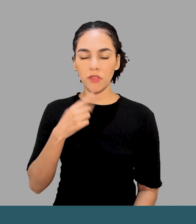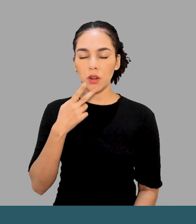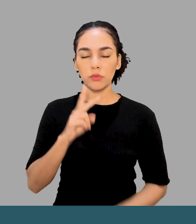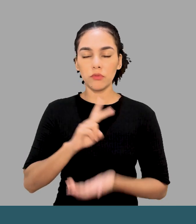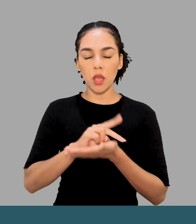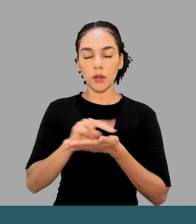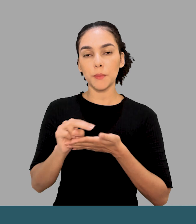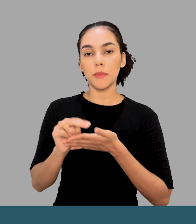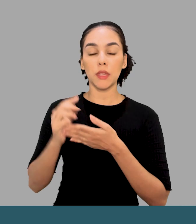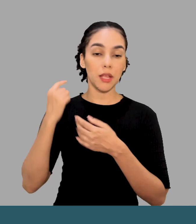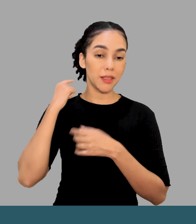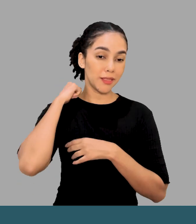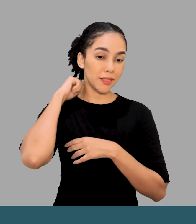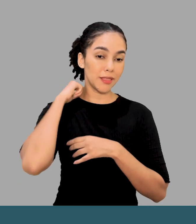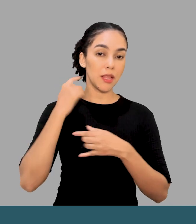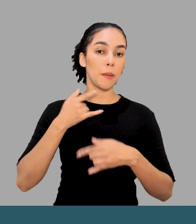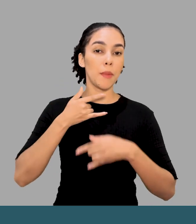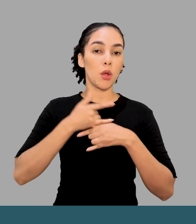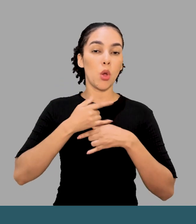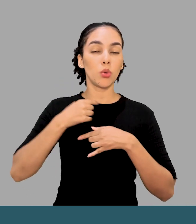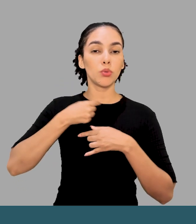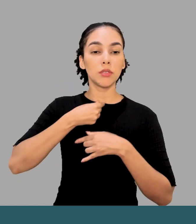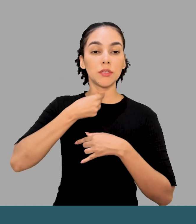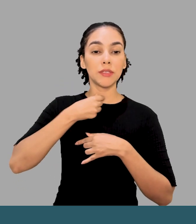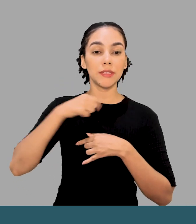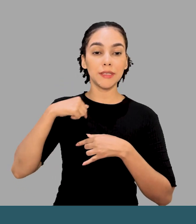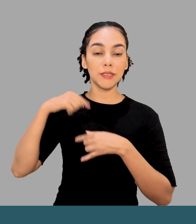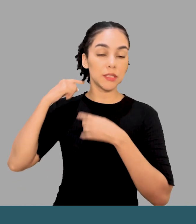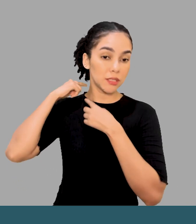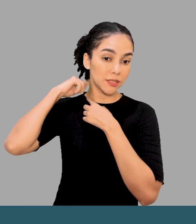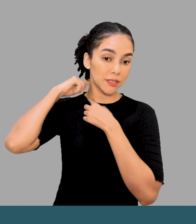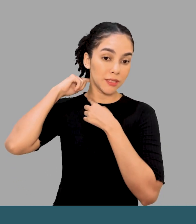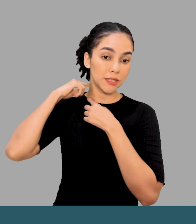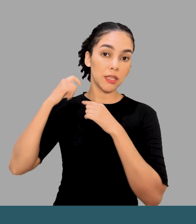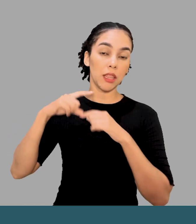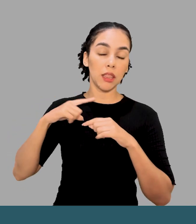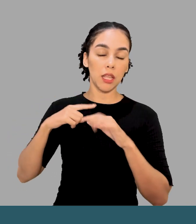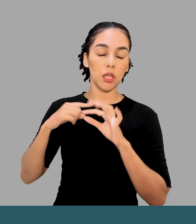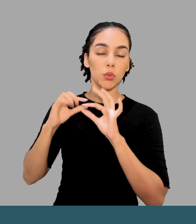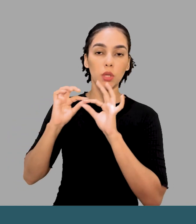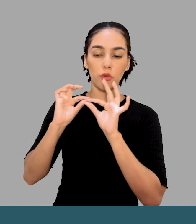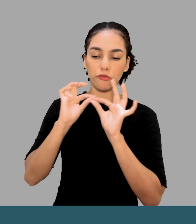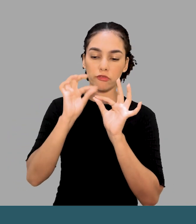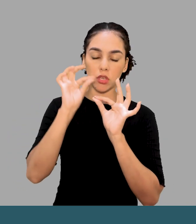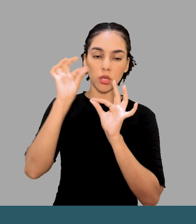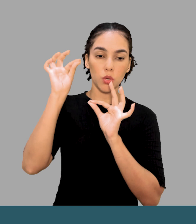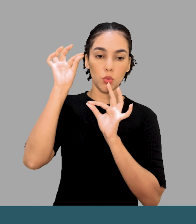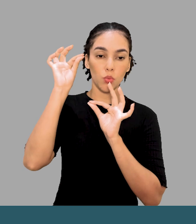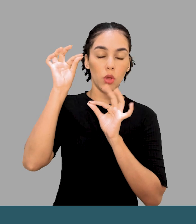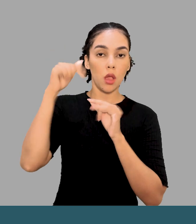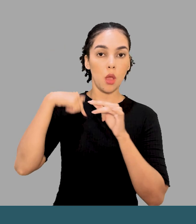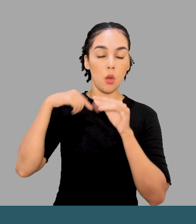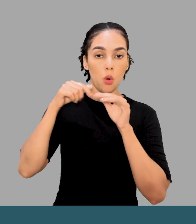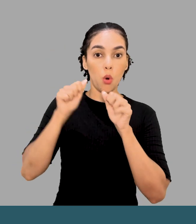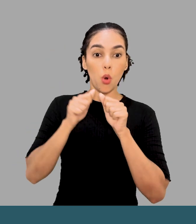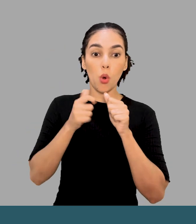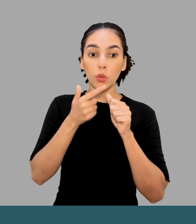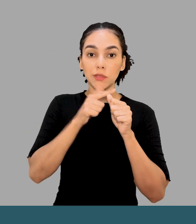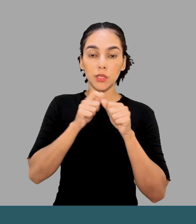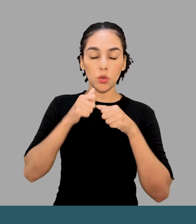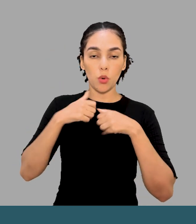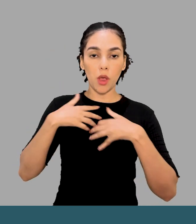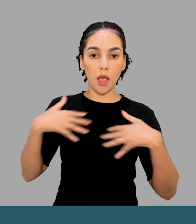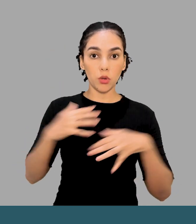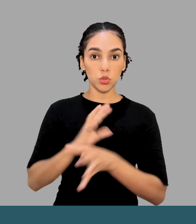nervosa, que está dentro da coluna, da medula sai um fio que é o nervo, esse fio vai para o músculo esquelético. Eu tenho, portanto, as doenças da